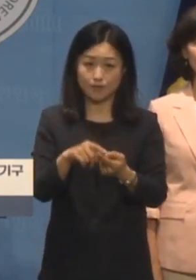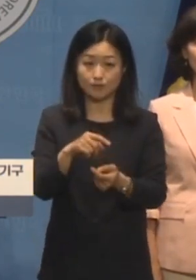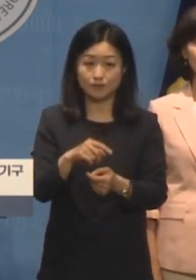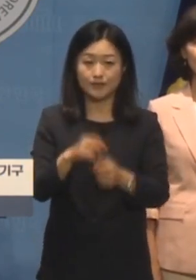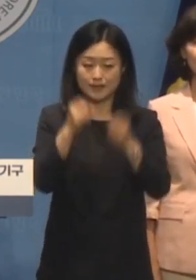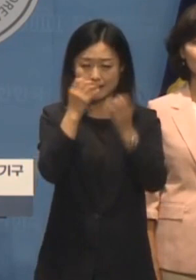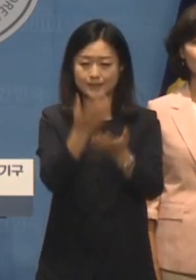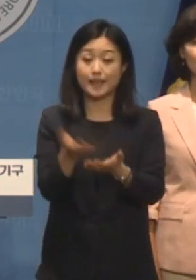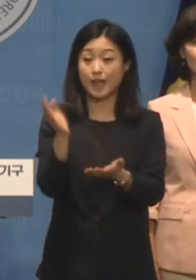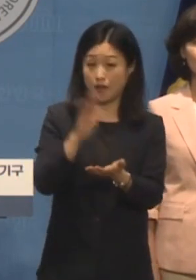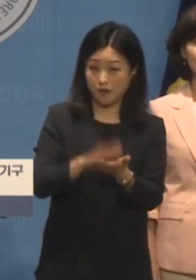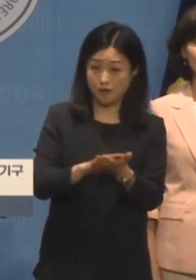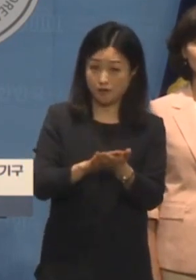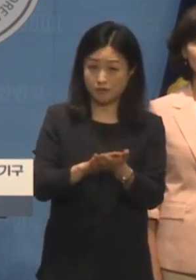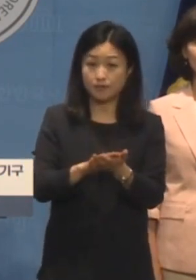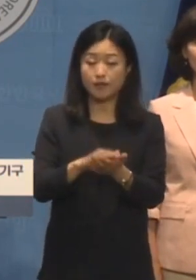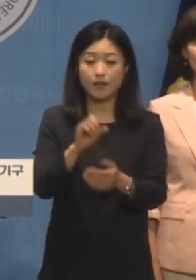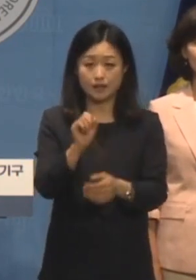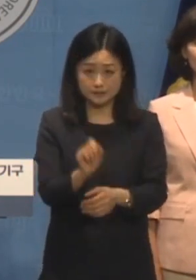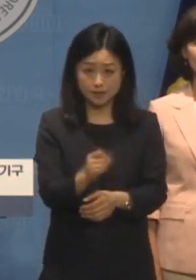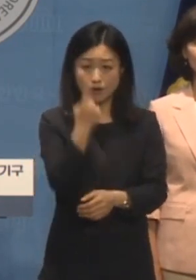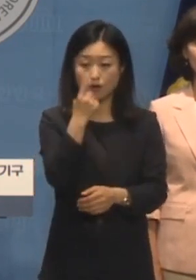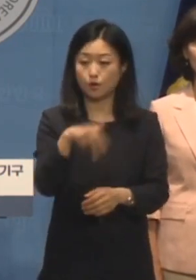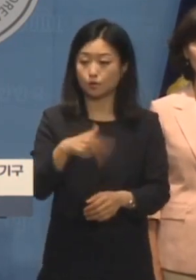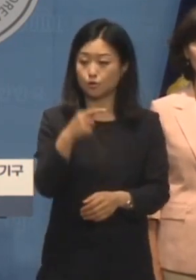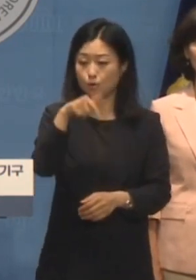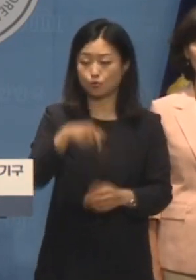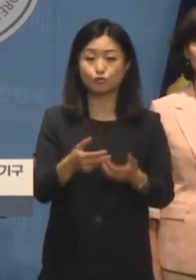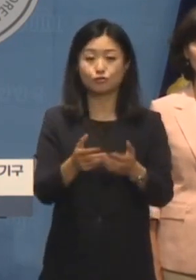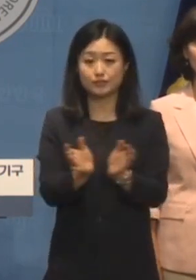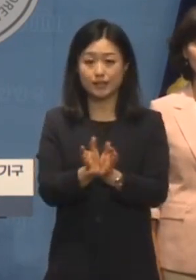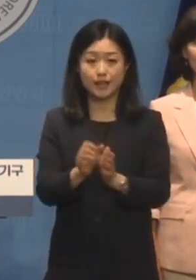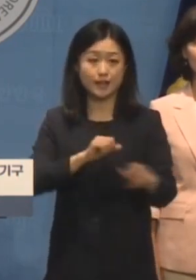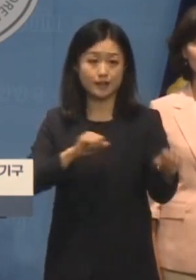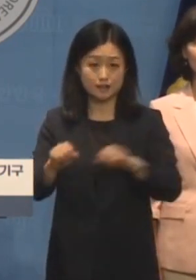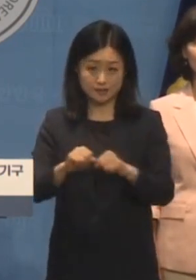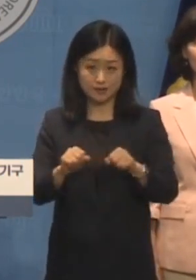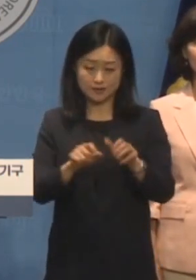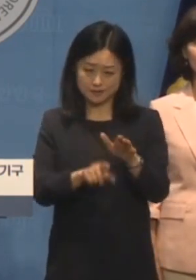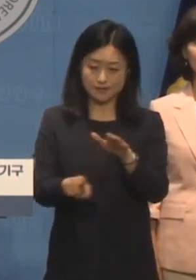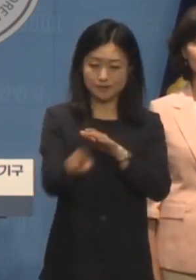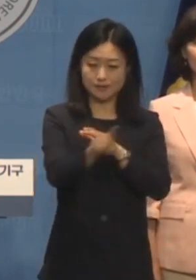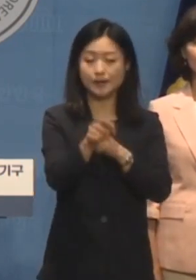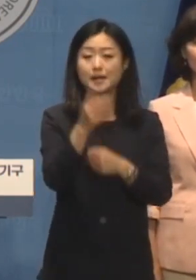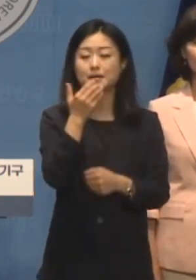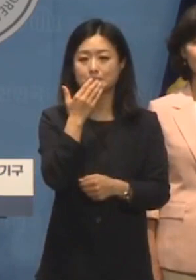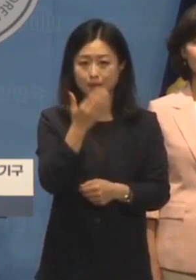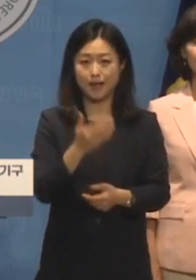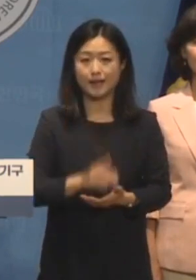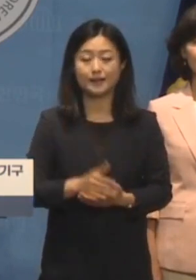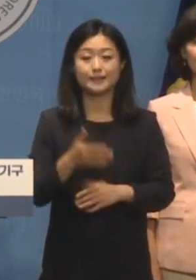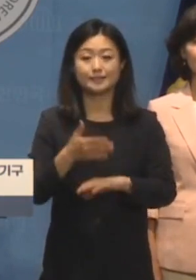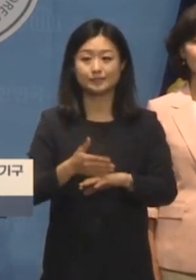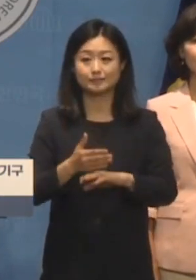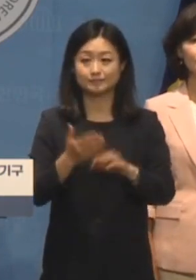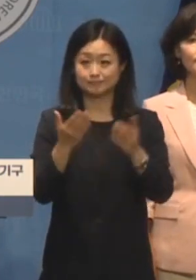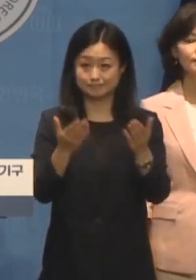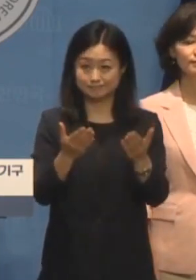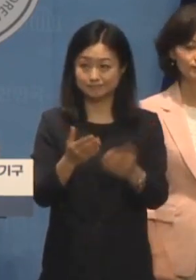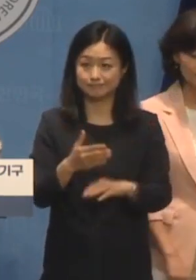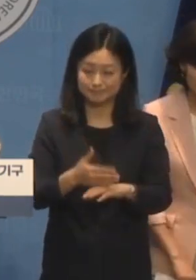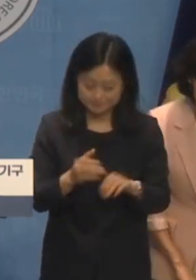개혁으로 탈바꿈할 수 있도록 저희 조국 혁신당이 최전선에 서겠습니다 감사합니다